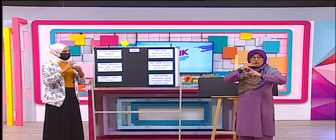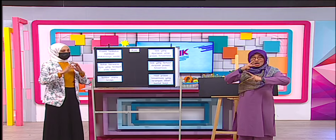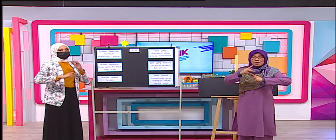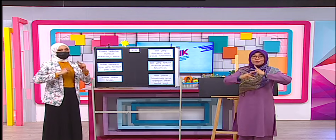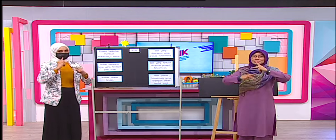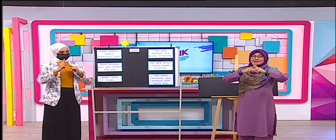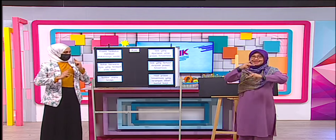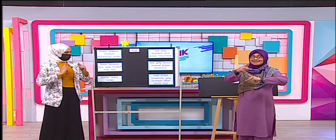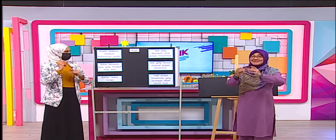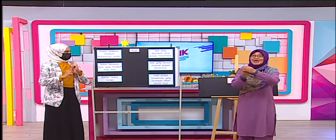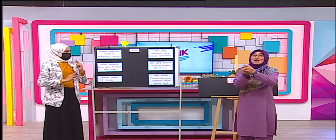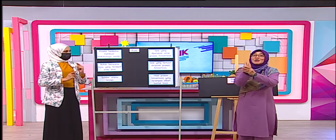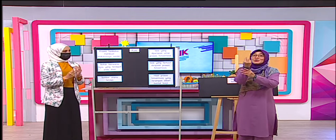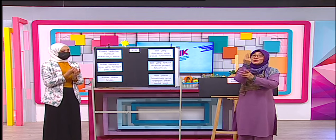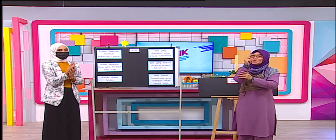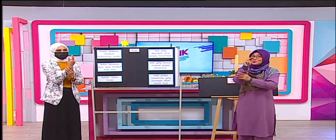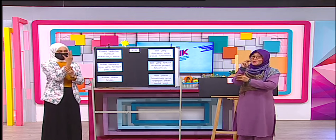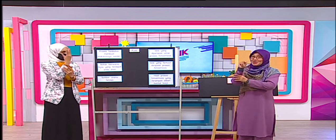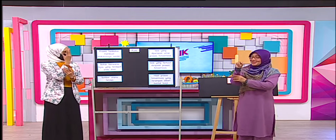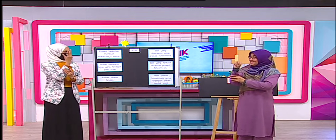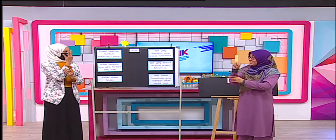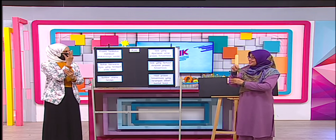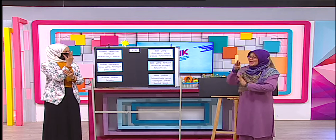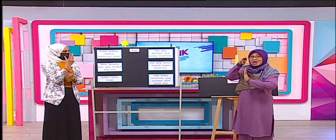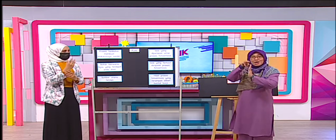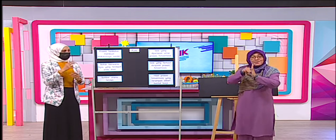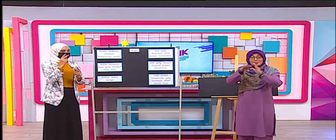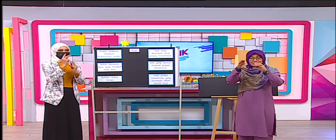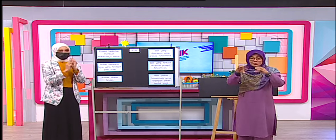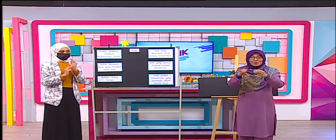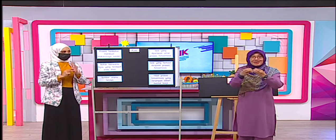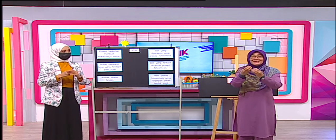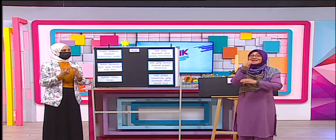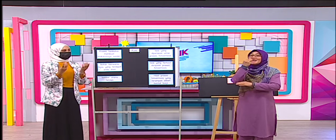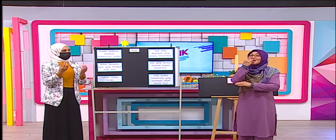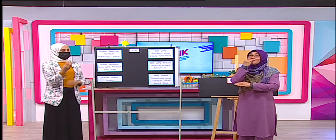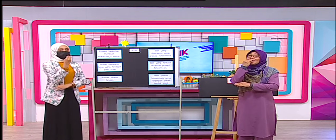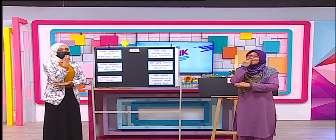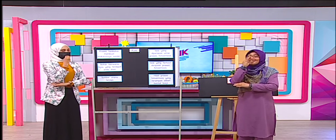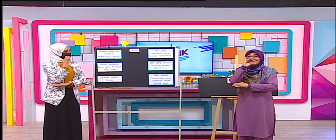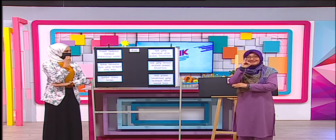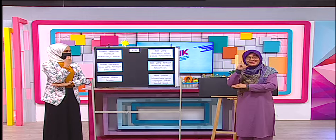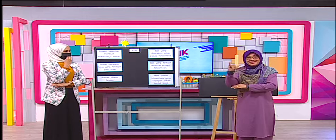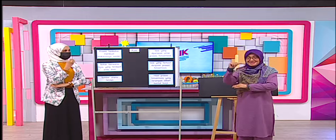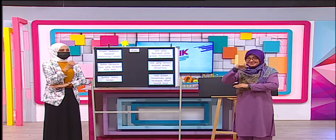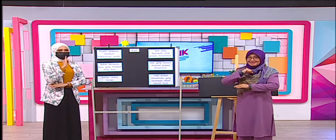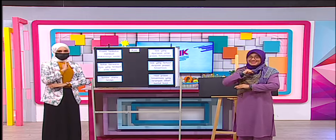proses tumbuhan membuat makanannya sendiri